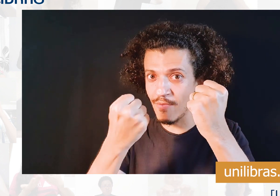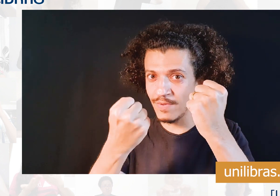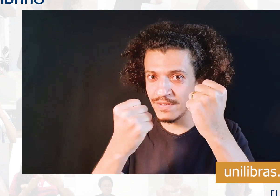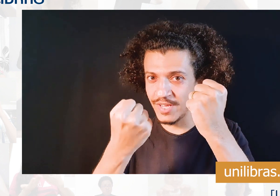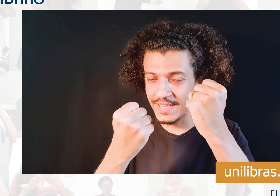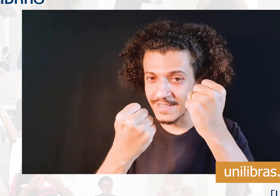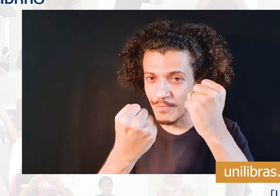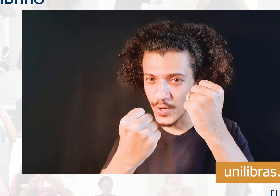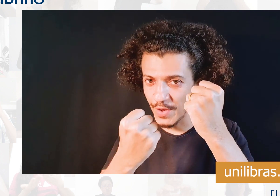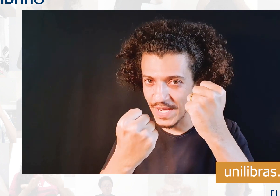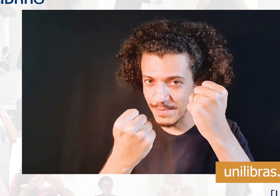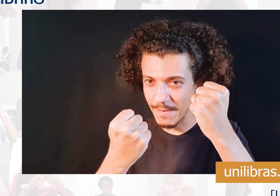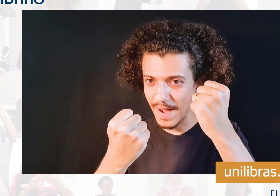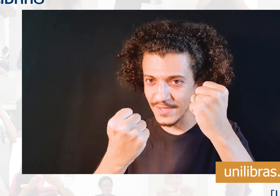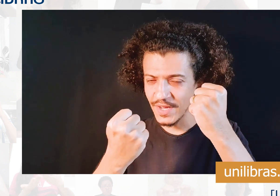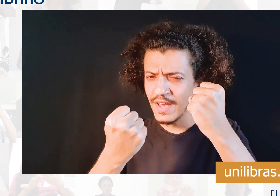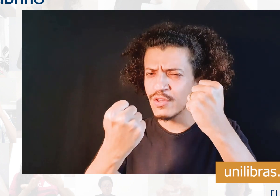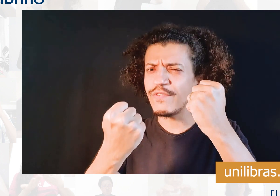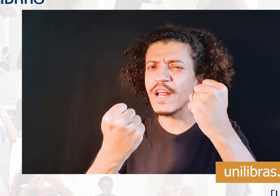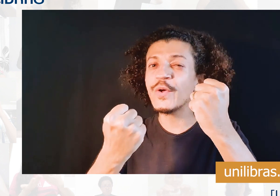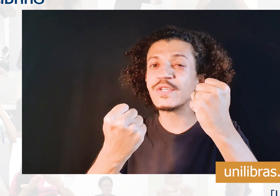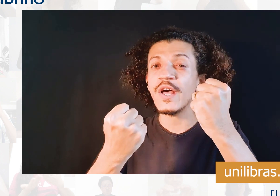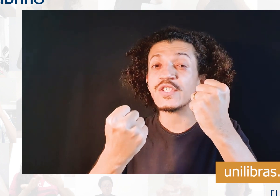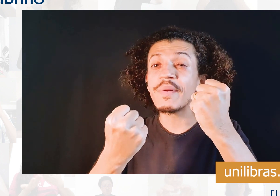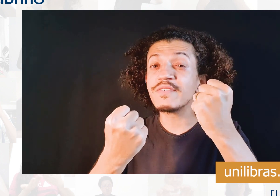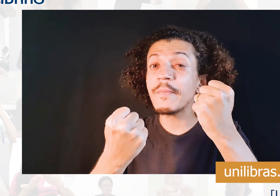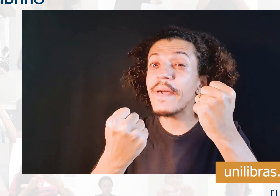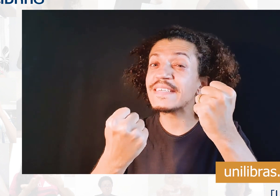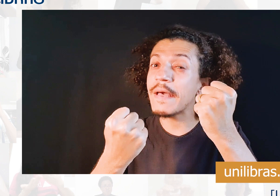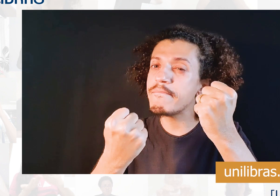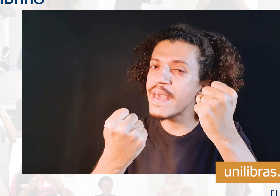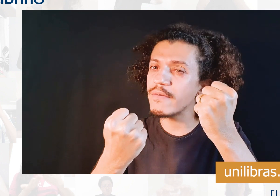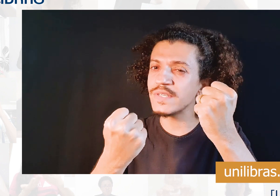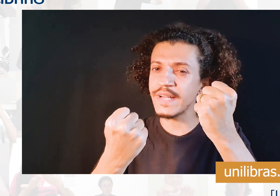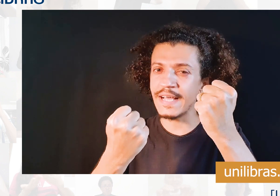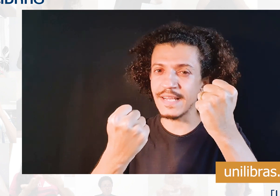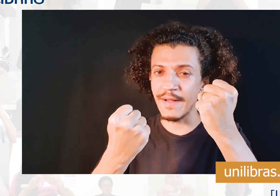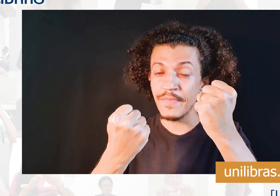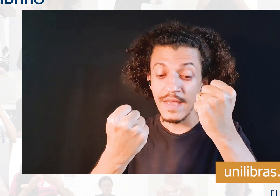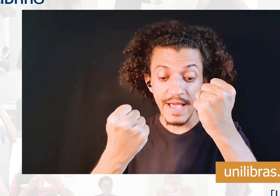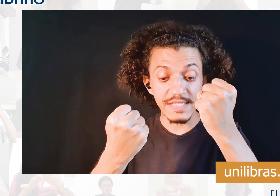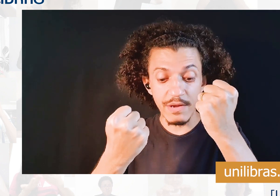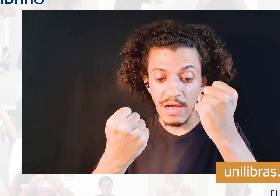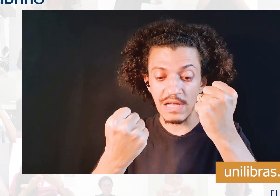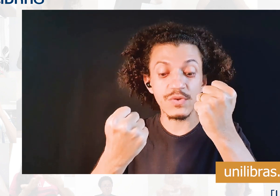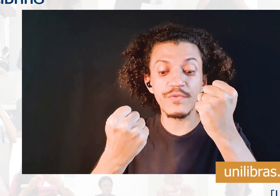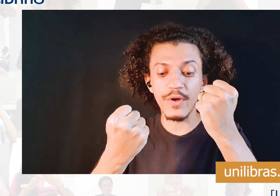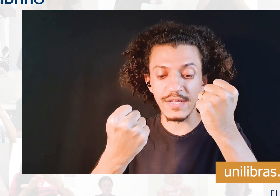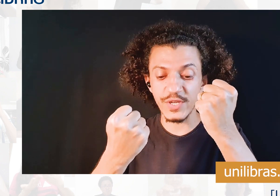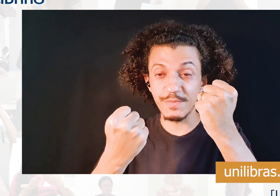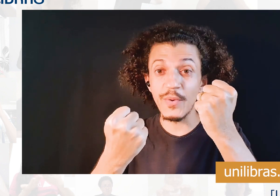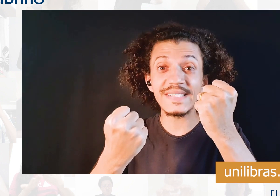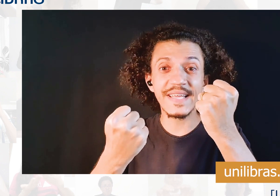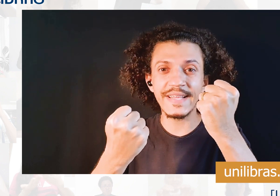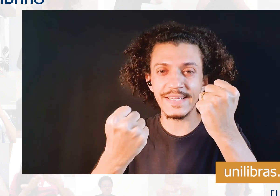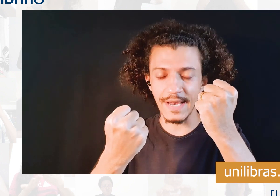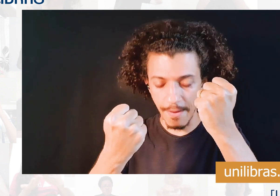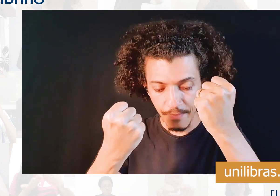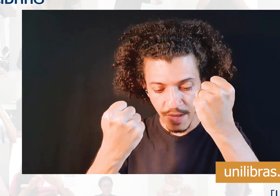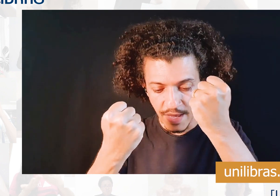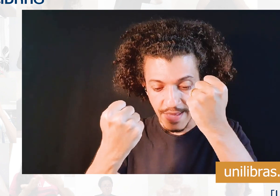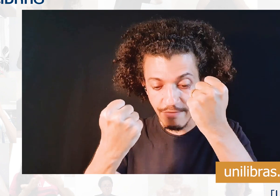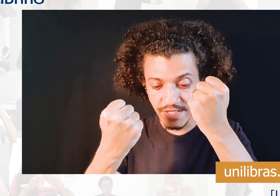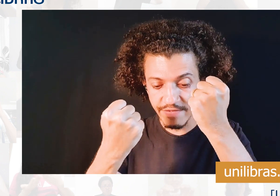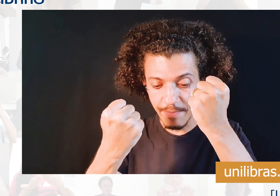a mão direita está um pouquinho mais para baixo. Estou falando isso só para você perceber os sinais lá. E aí, as configurações de mão escritas